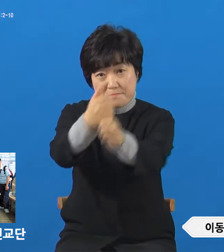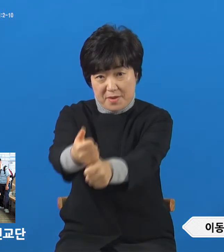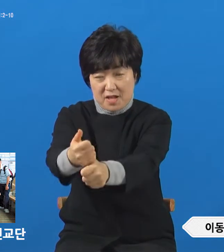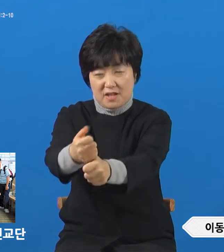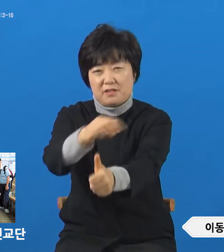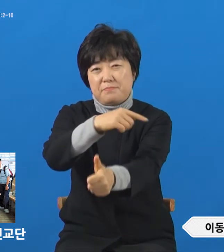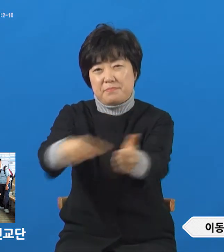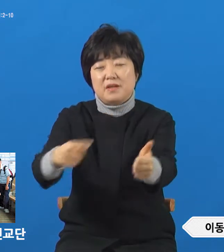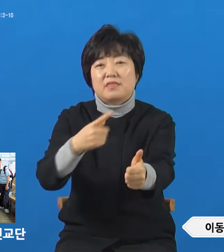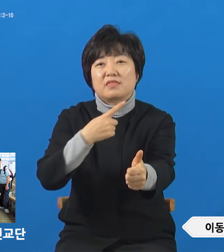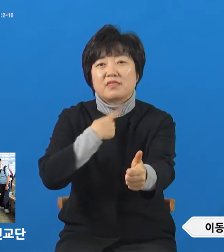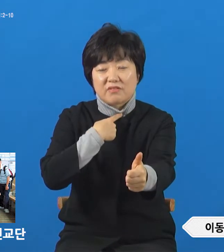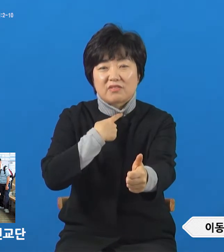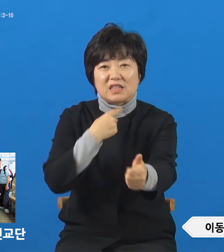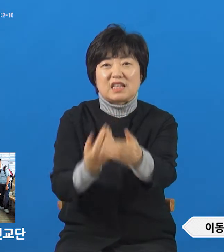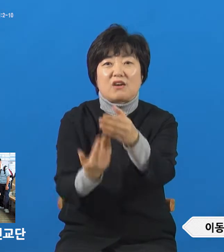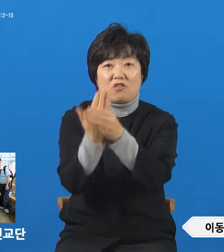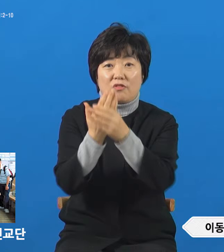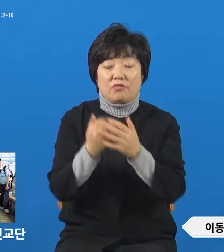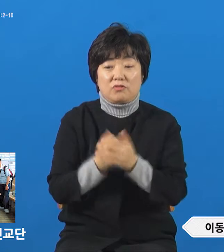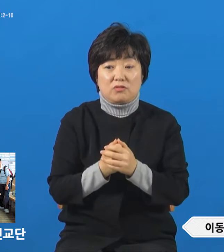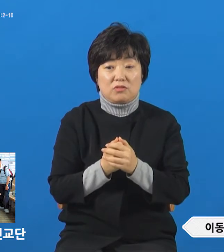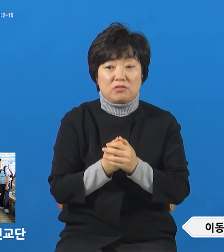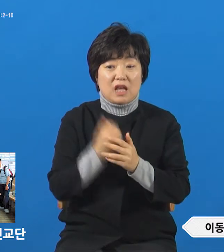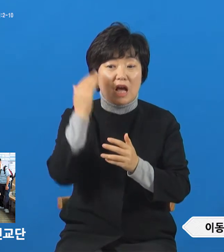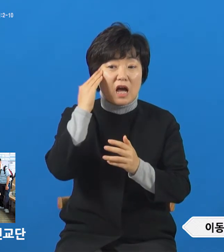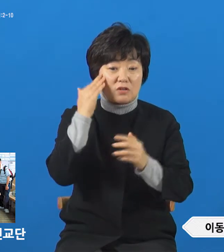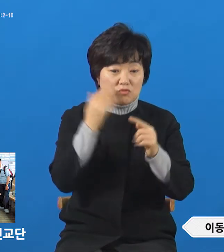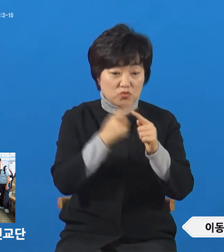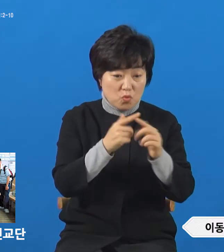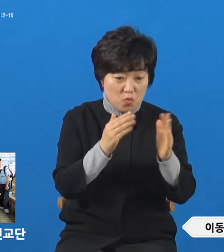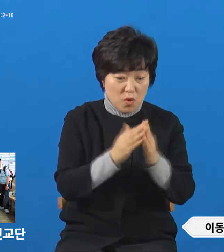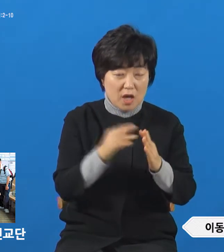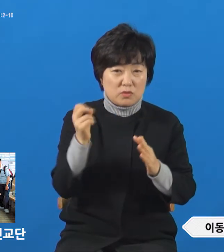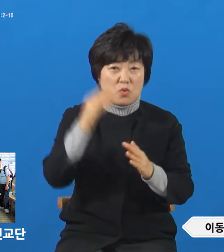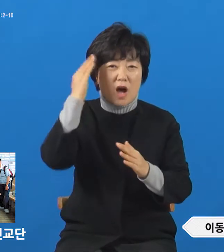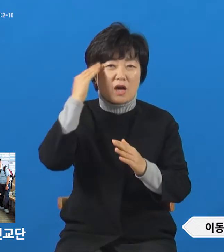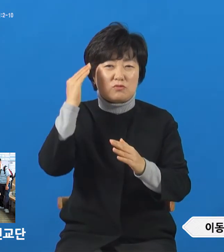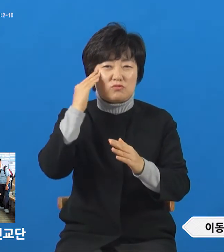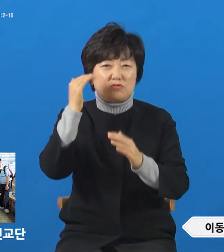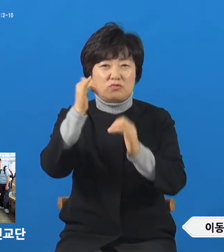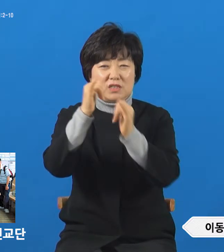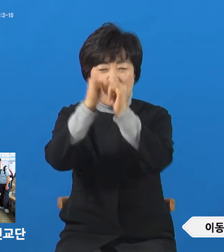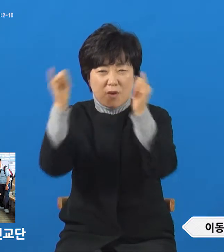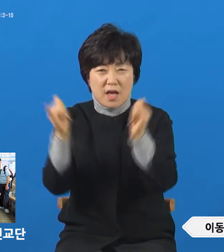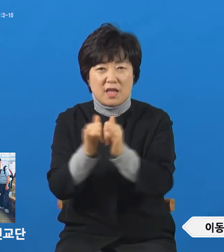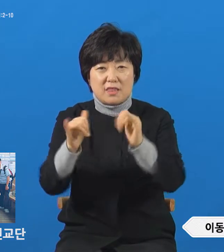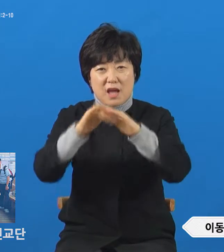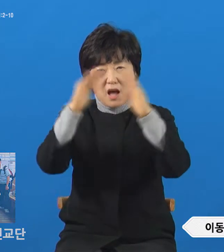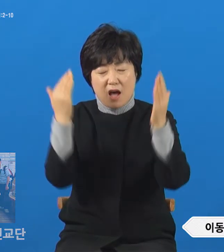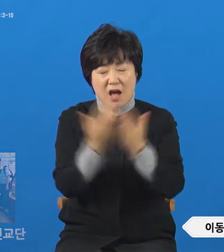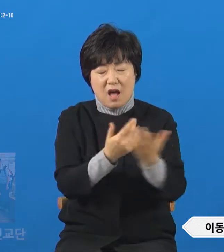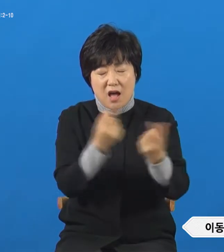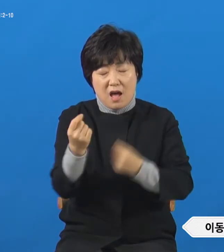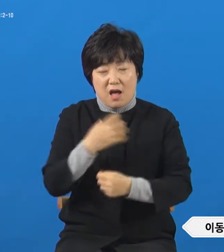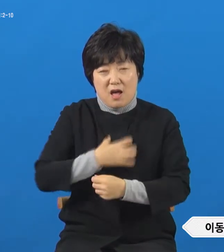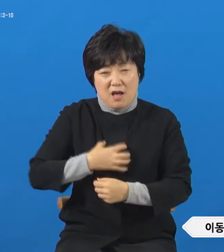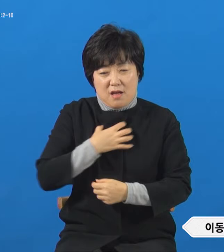교회뿐만 아니라 한국 사회 전체가 몸살을 앓았던 악몽 같은 그런 시간이었습니다.